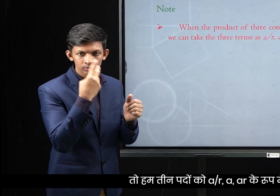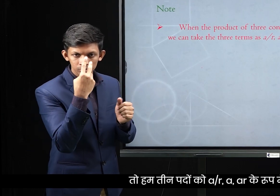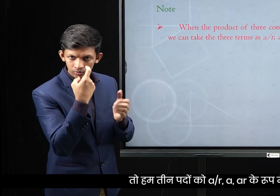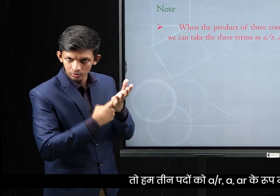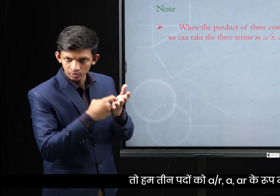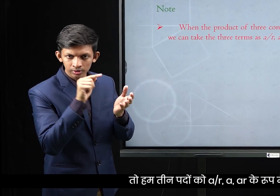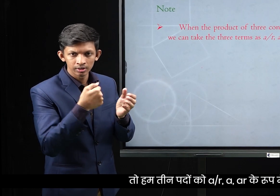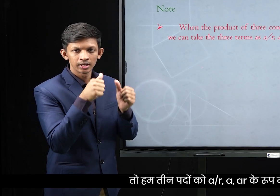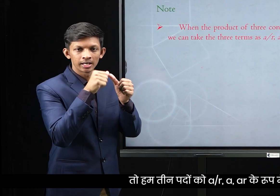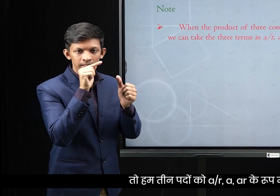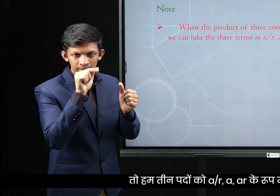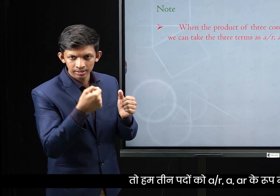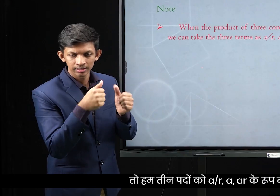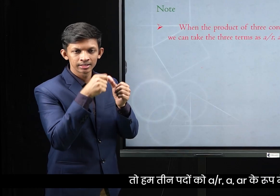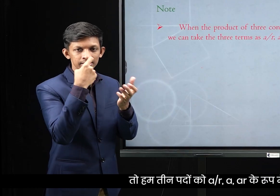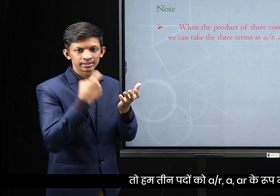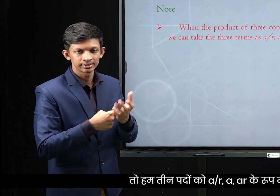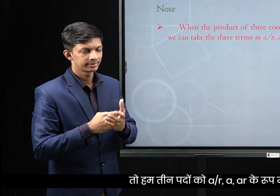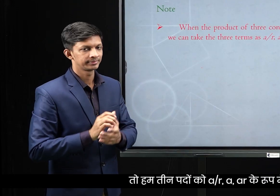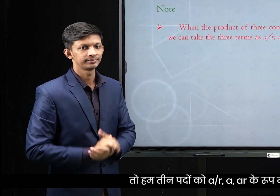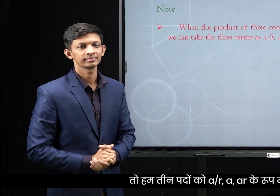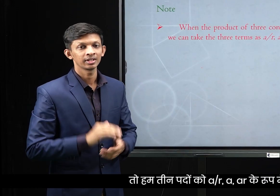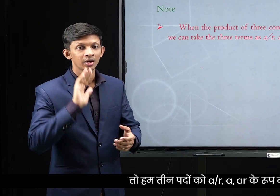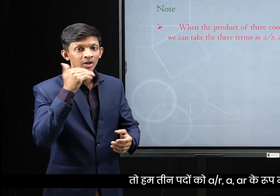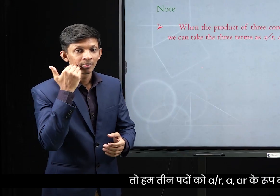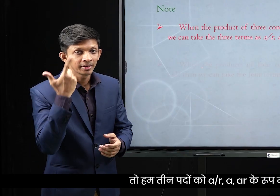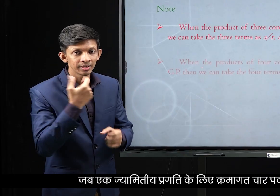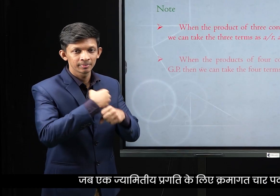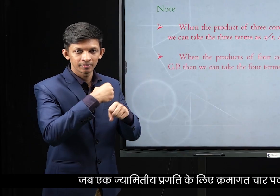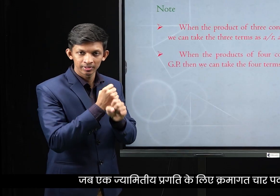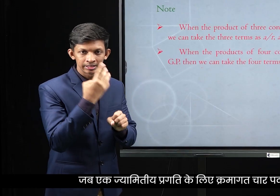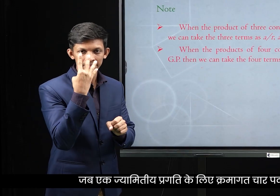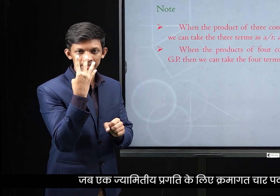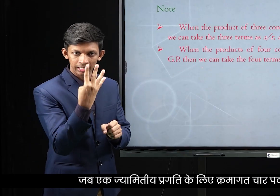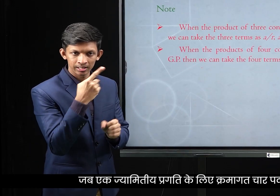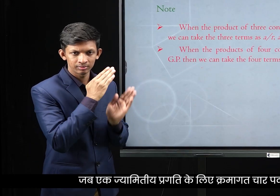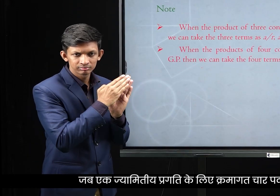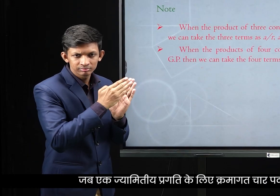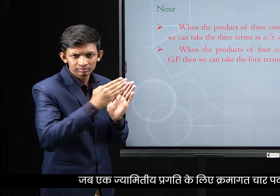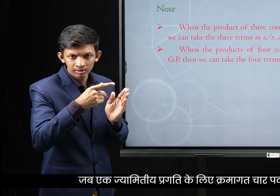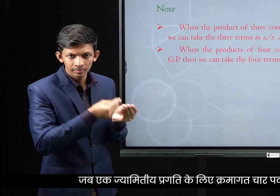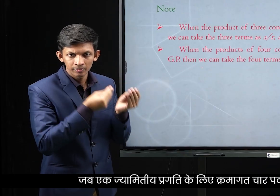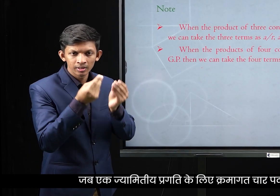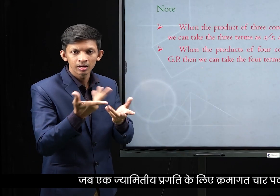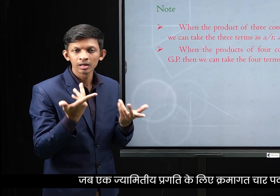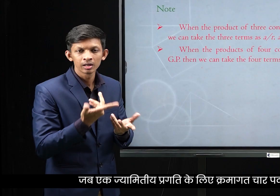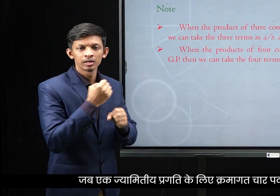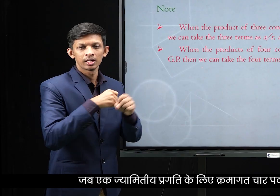को a/r, a, AR के रूप में ले सकते हैं। पॉइंट 2, जब एक ज्यामितीय प्रगति के लिए क्रमगत